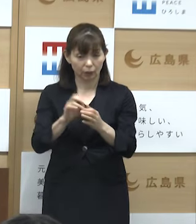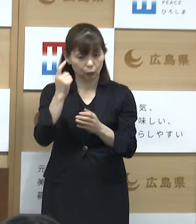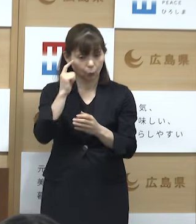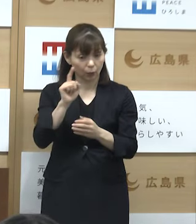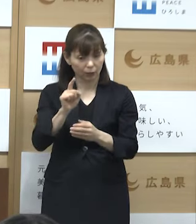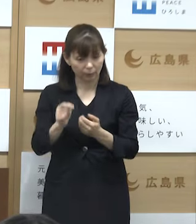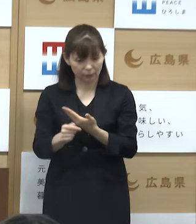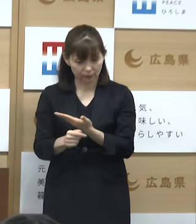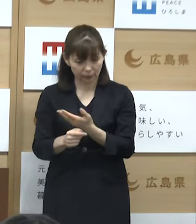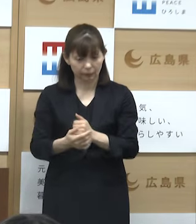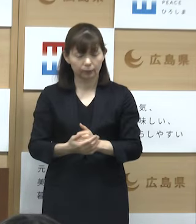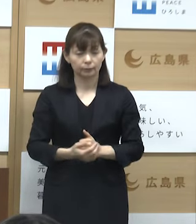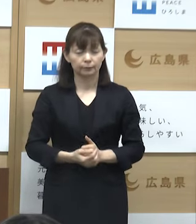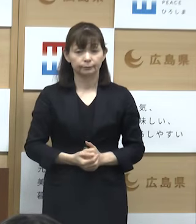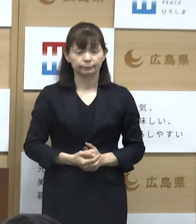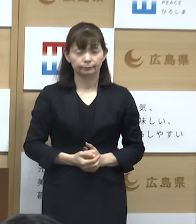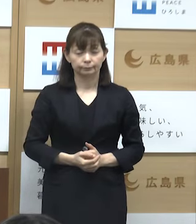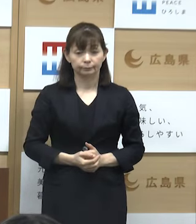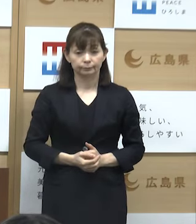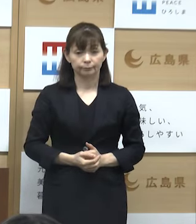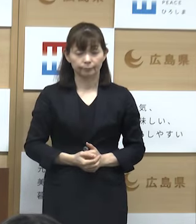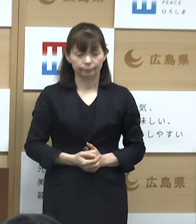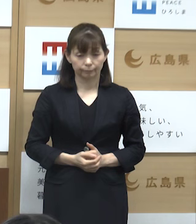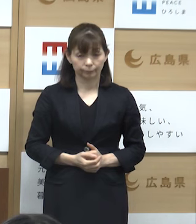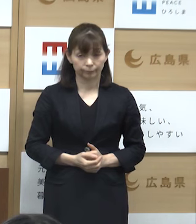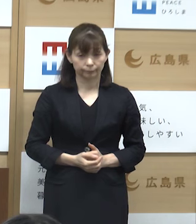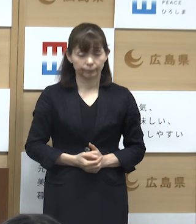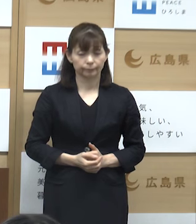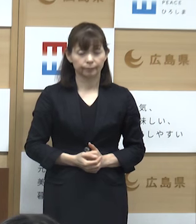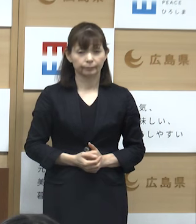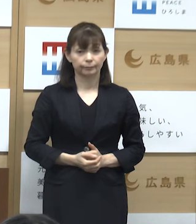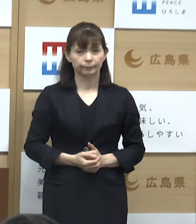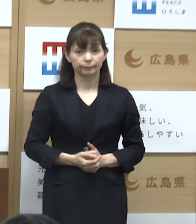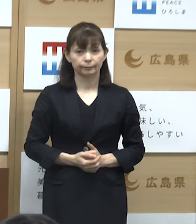そうですね、まあ基本的にはですね、